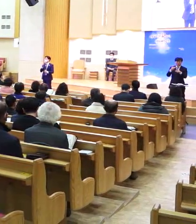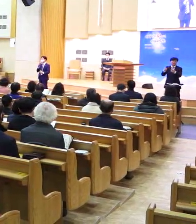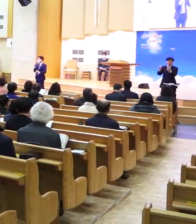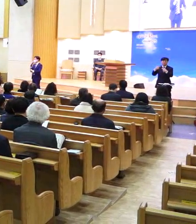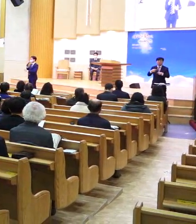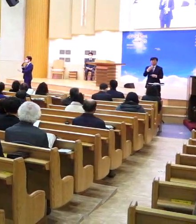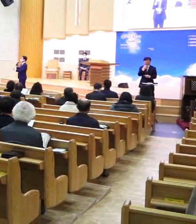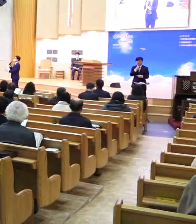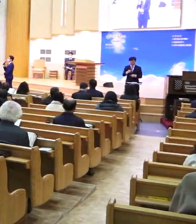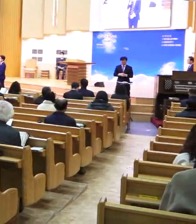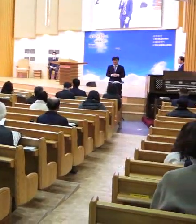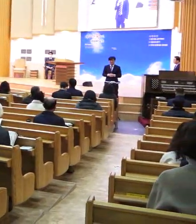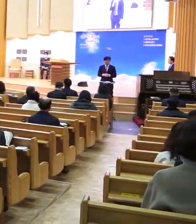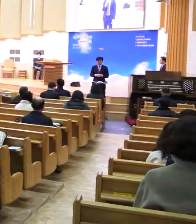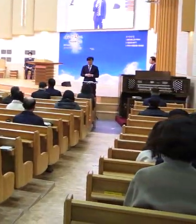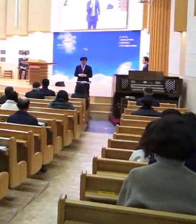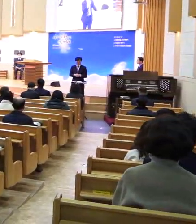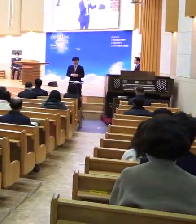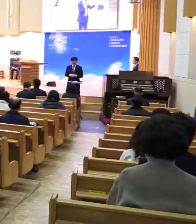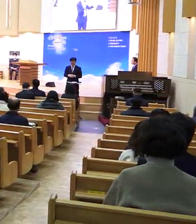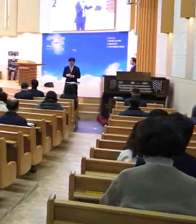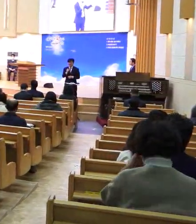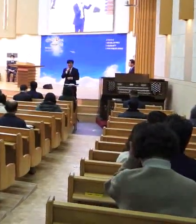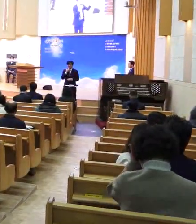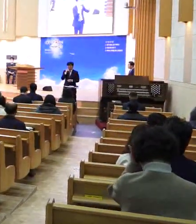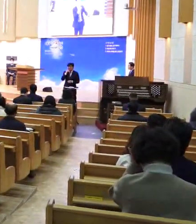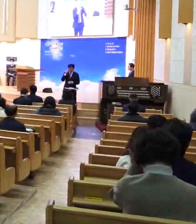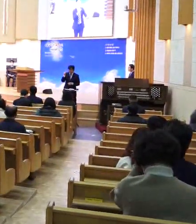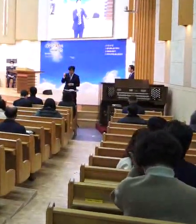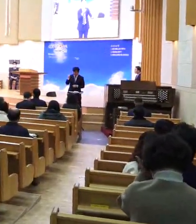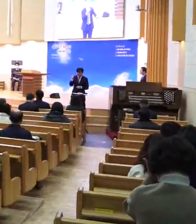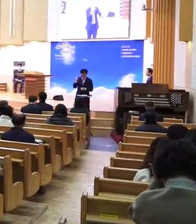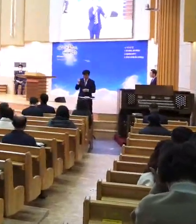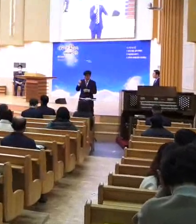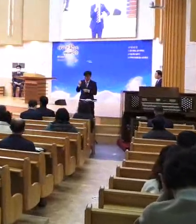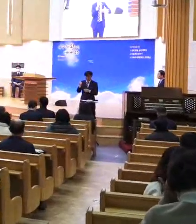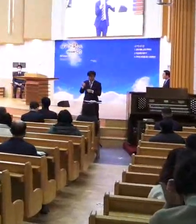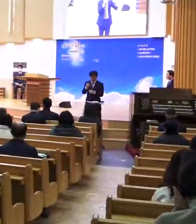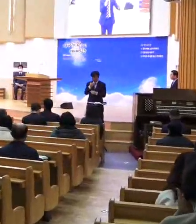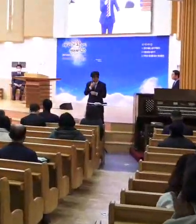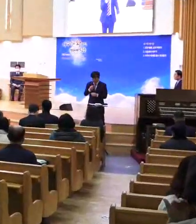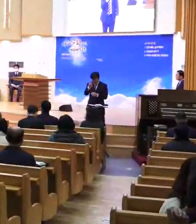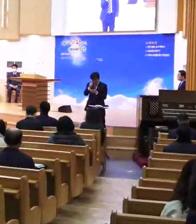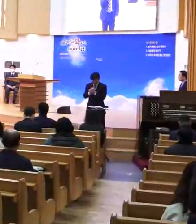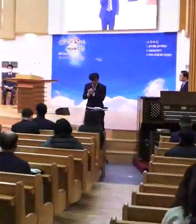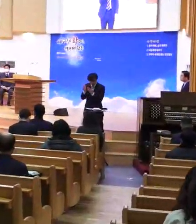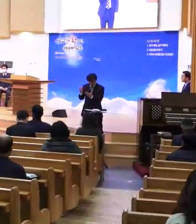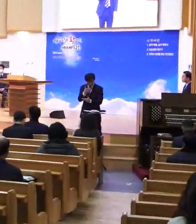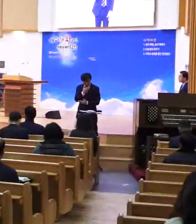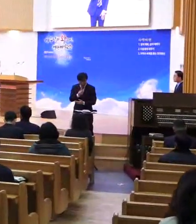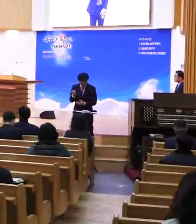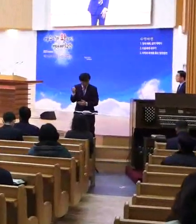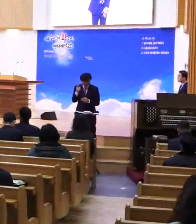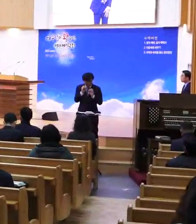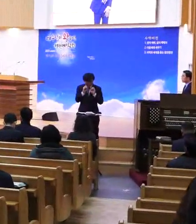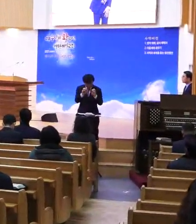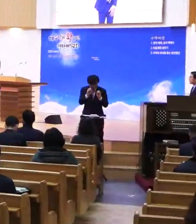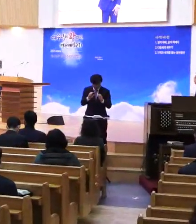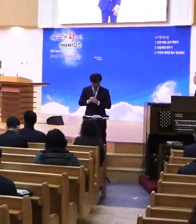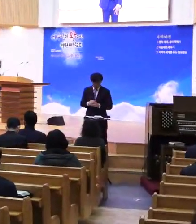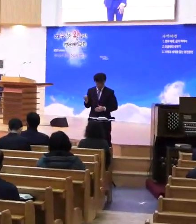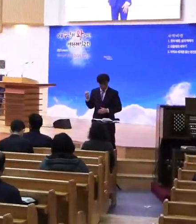와서 그날 세미나에 함께합니다. 목사님은 축복 기도해 주실 거고 복음을 전하실 것입니다. 오늘 특별히